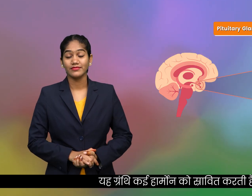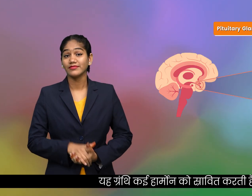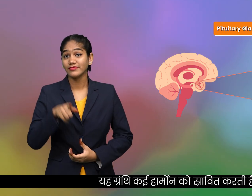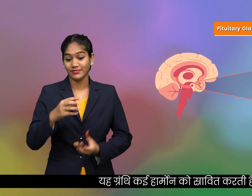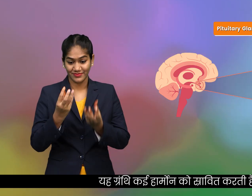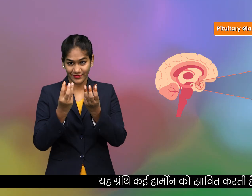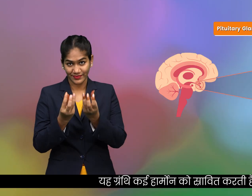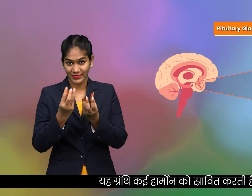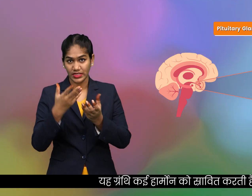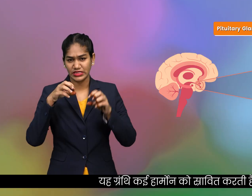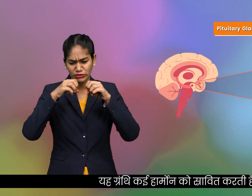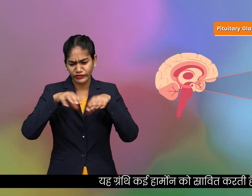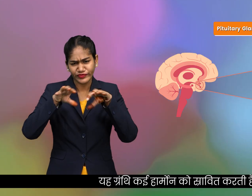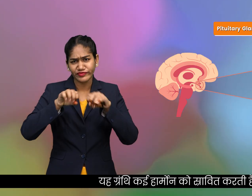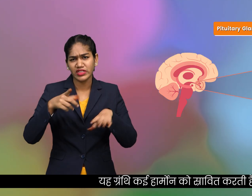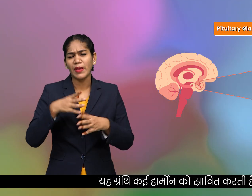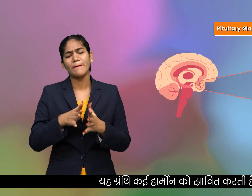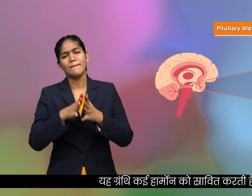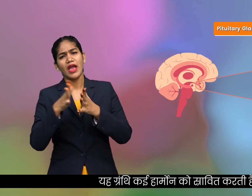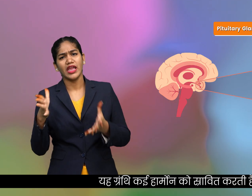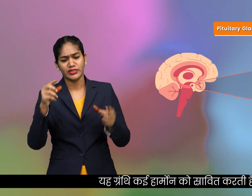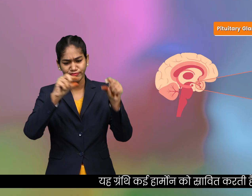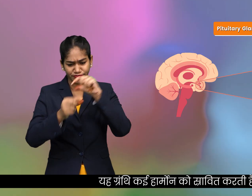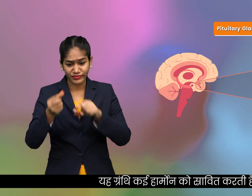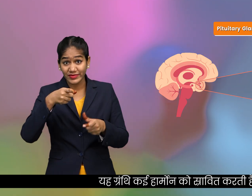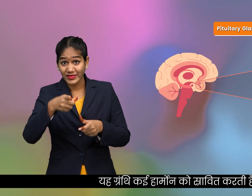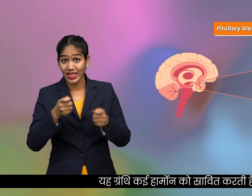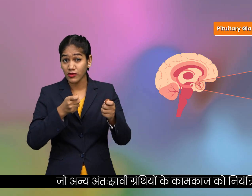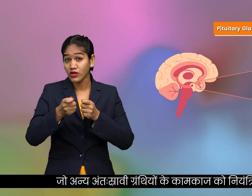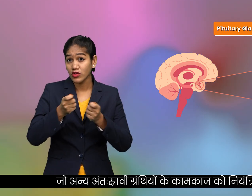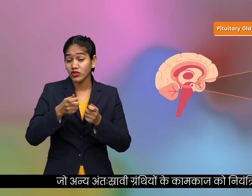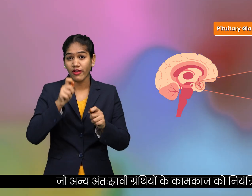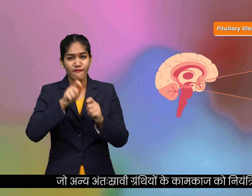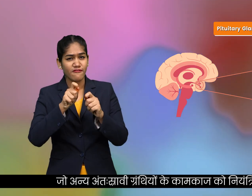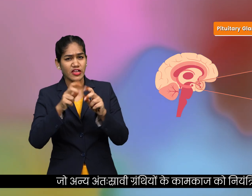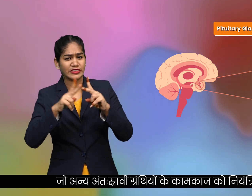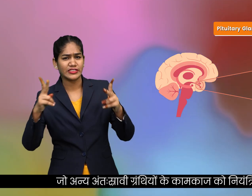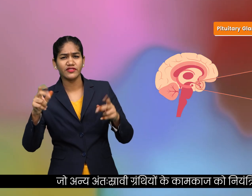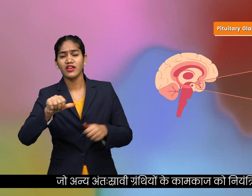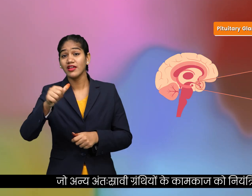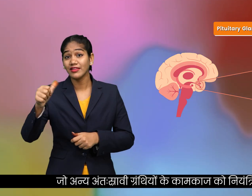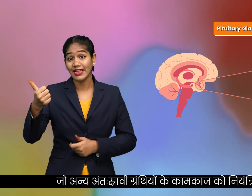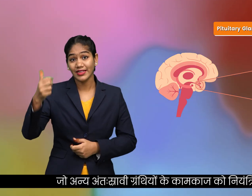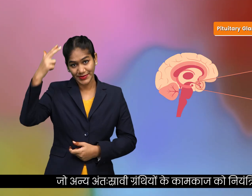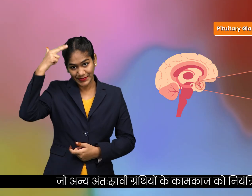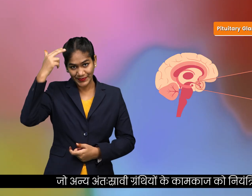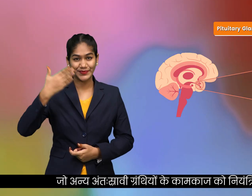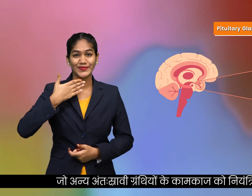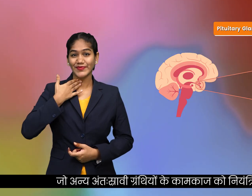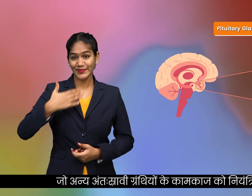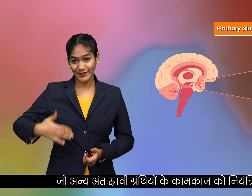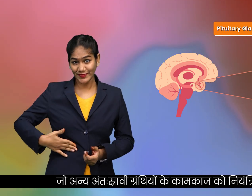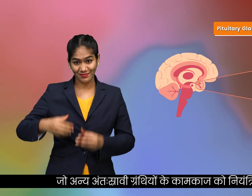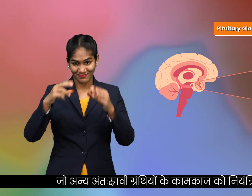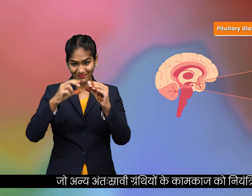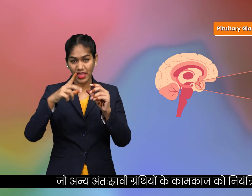यह ग्रंथि कई हार्मोन को स्रावित करते हैं जो अन्य अंतःस्त्रवी ग्रंथियों